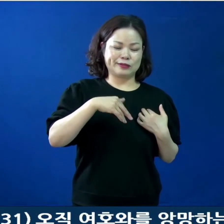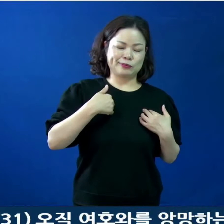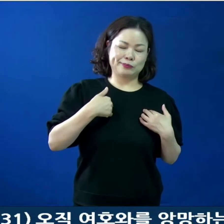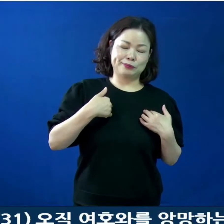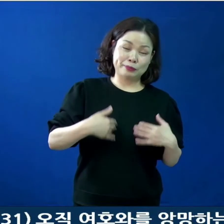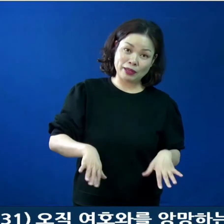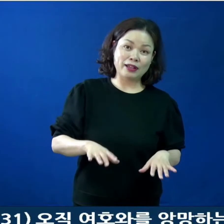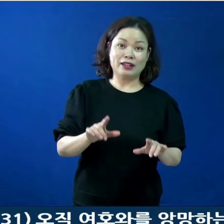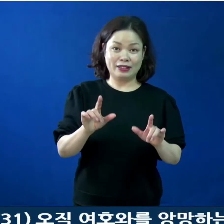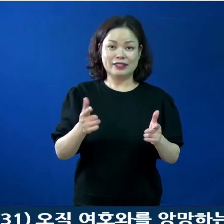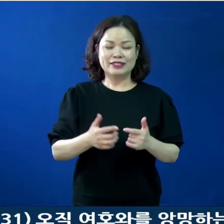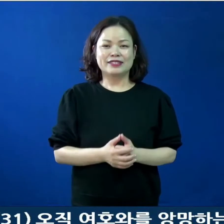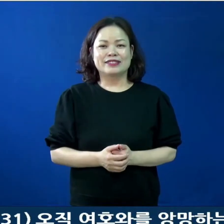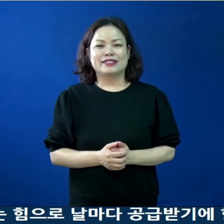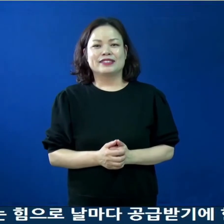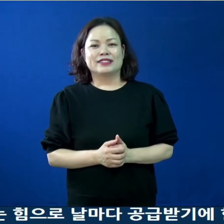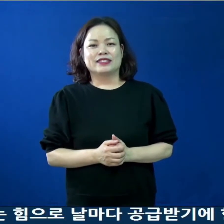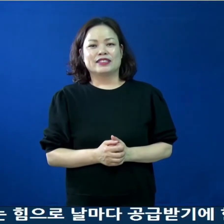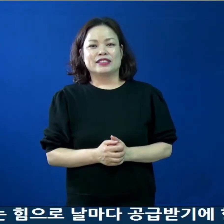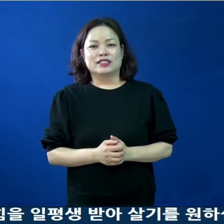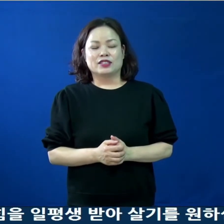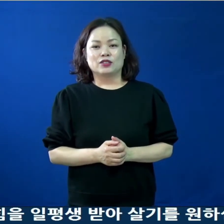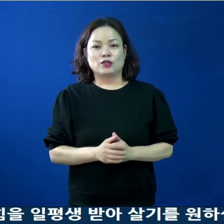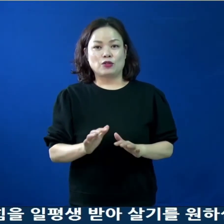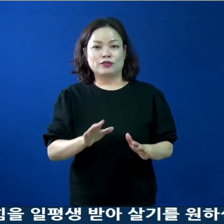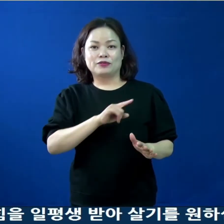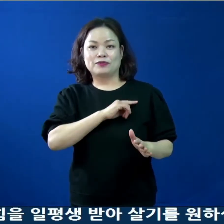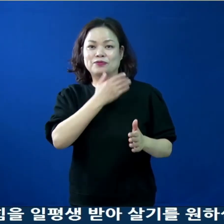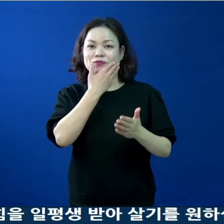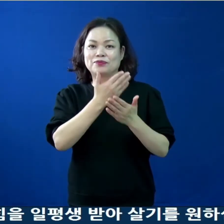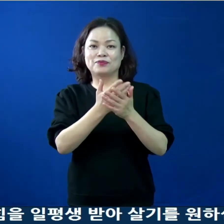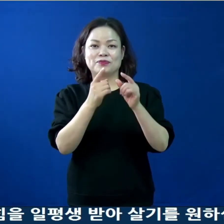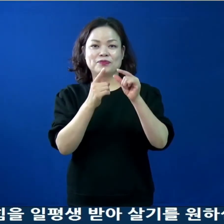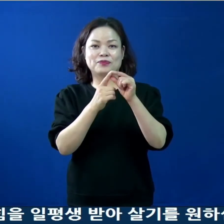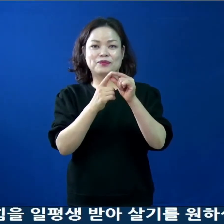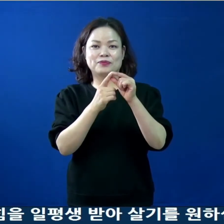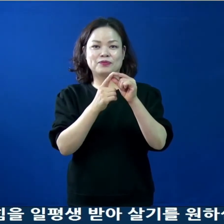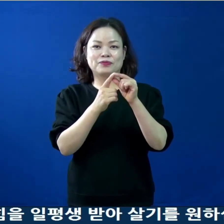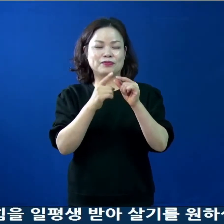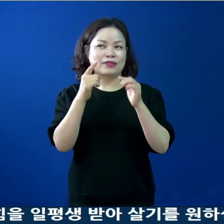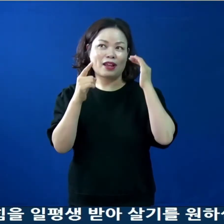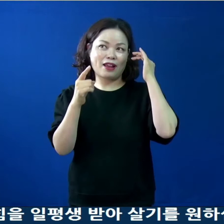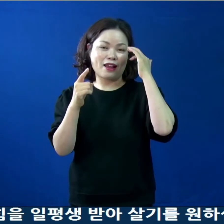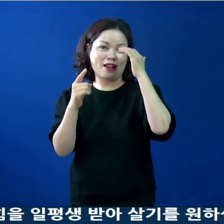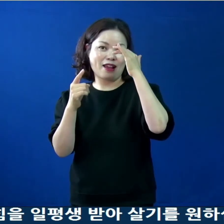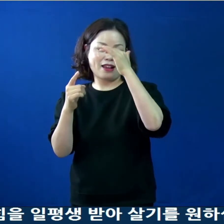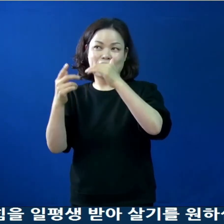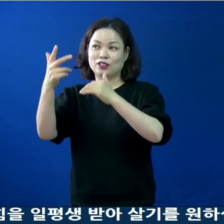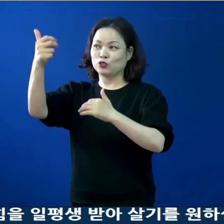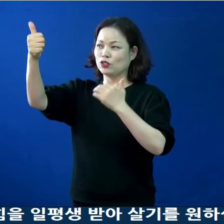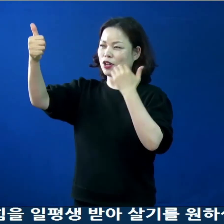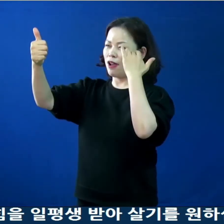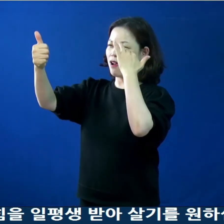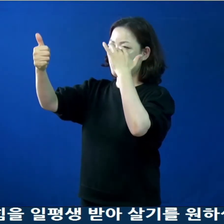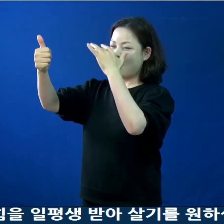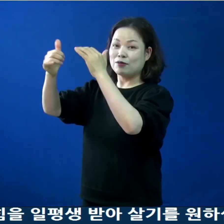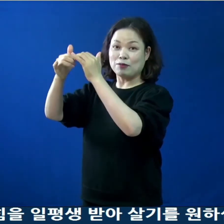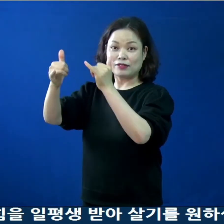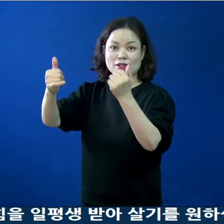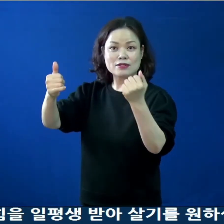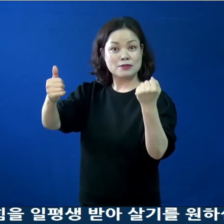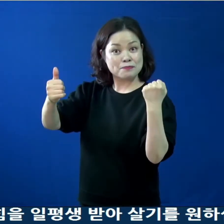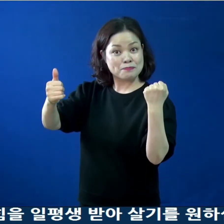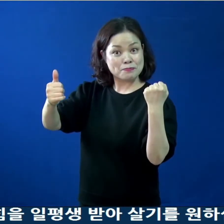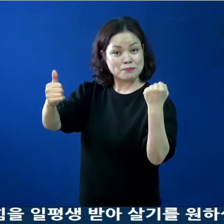피곤하지 아니하리로다. 아멘. 오늘 이제 제일 중요한 단어 나왔습니다. 앙망. 오직 여호와를 앙망하는 자에게 바로 이